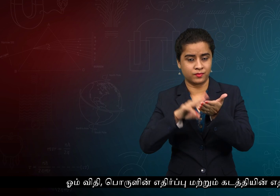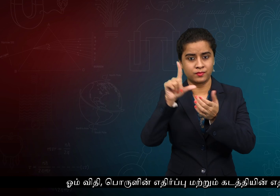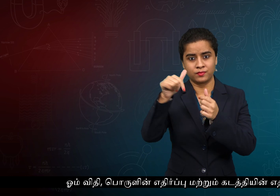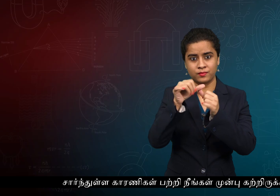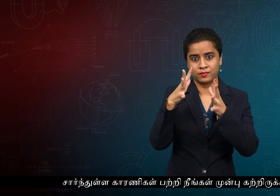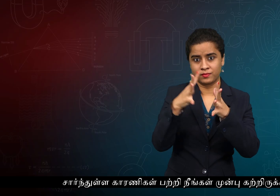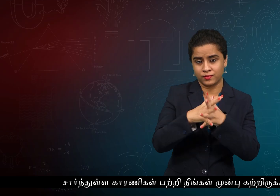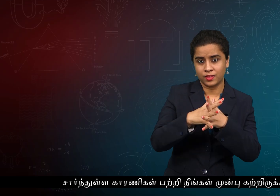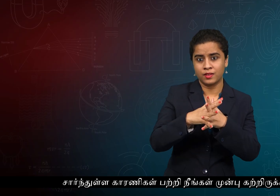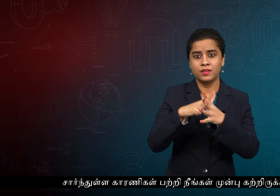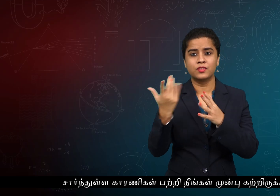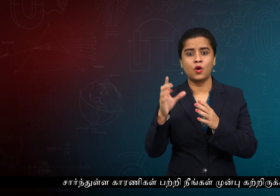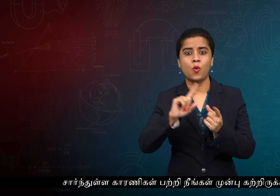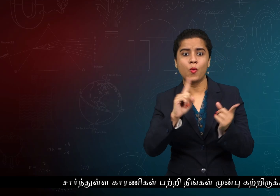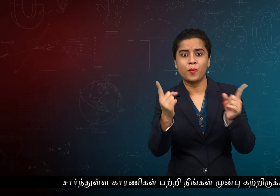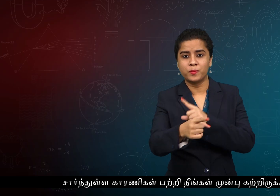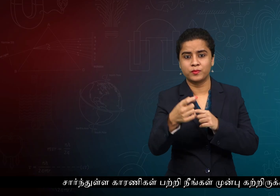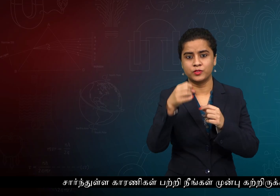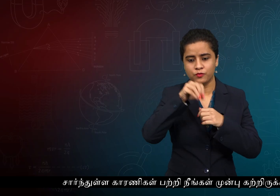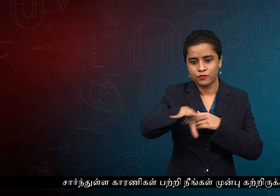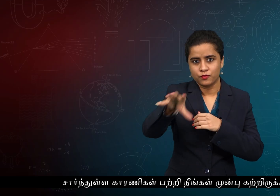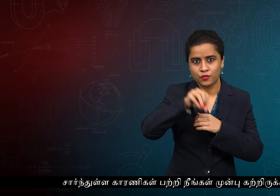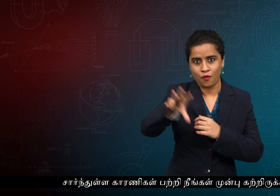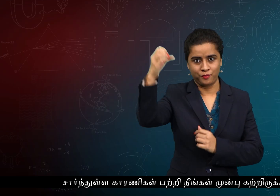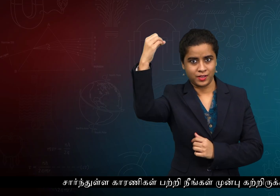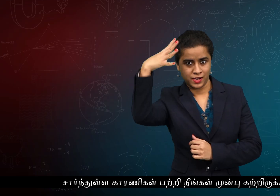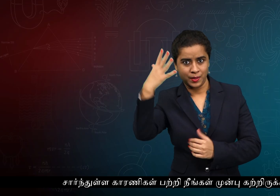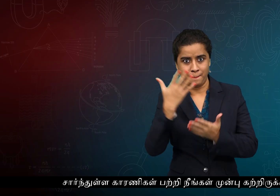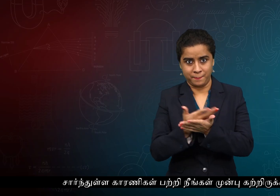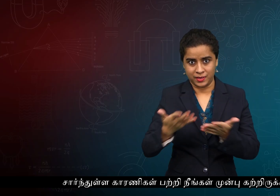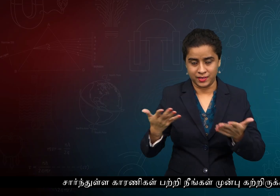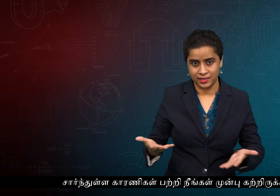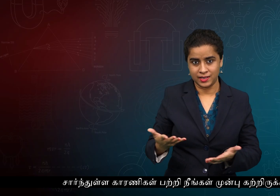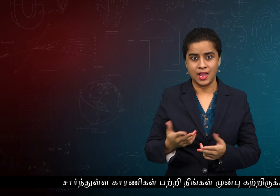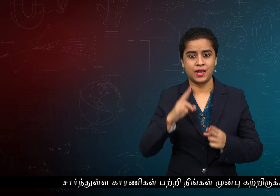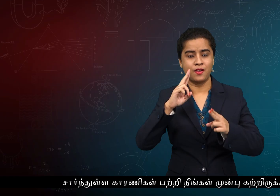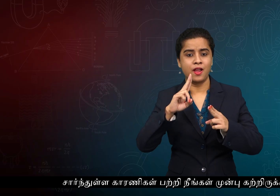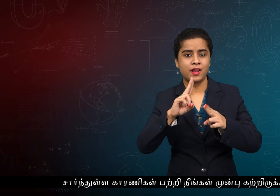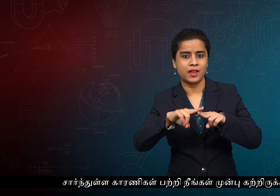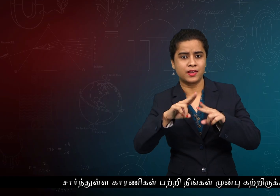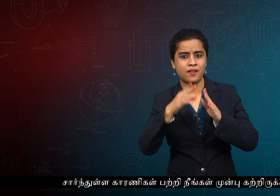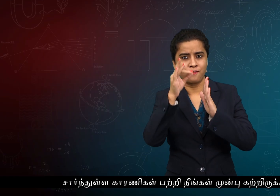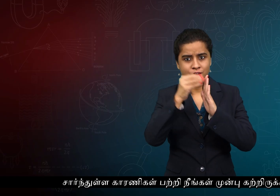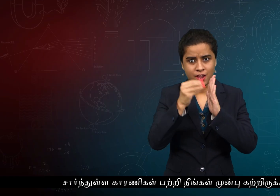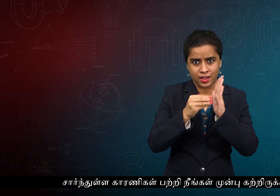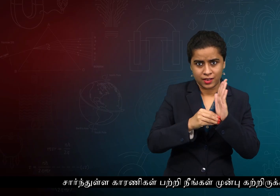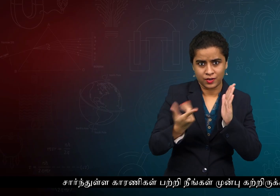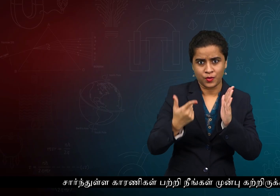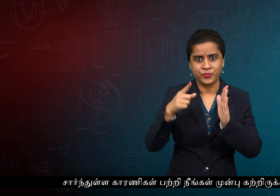கடத்தியின் எதிர்ப்பை சார்ந்துள்ள காரணிகள் பற்றி நீங்கள் முன் பாடத்தில் கற்றுக்கொண்டீர்கள்.